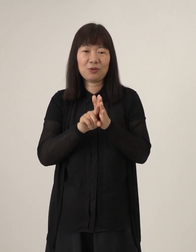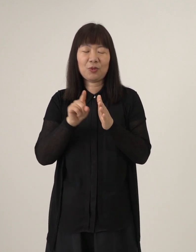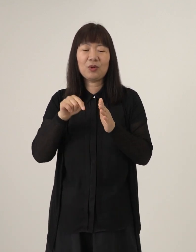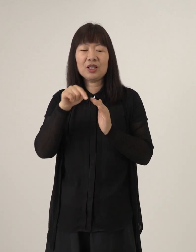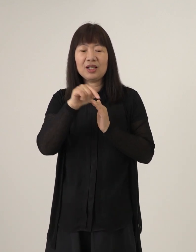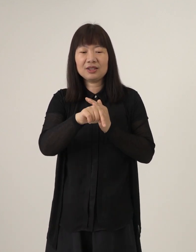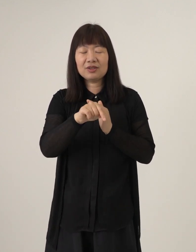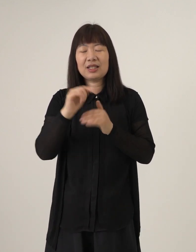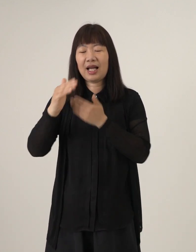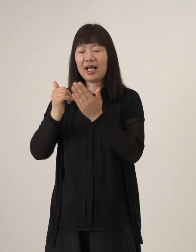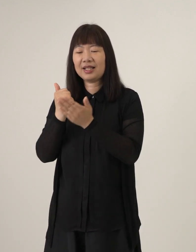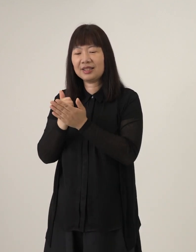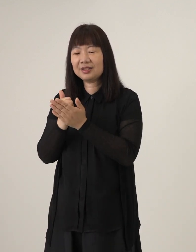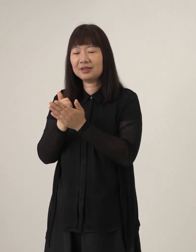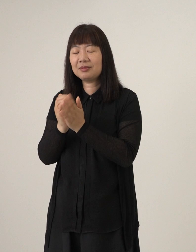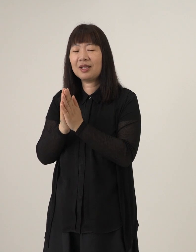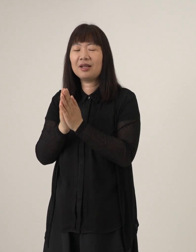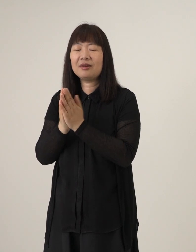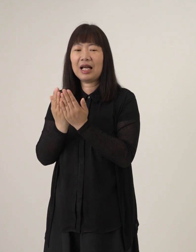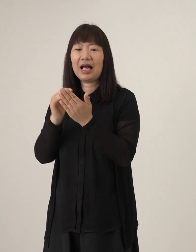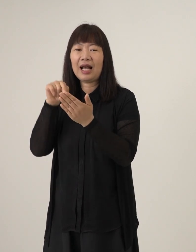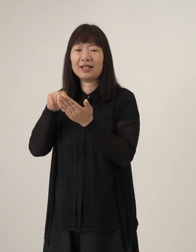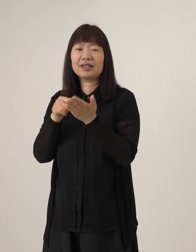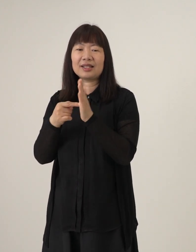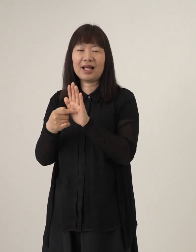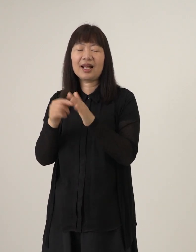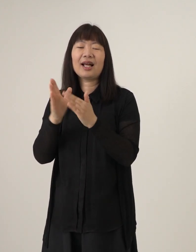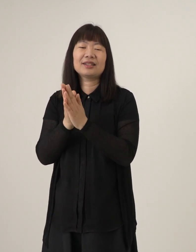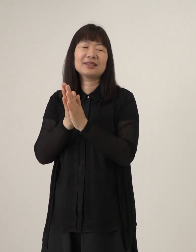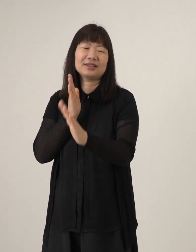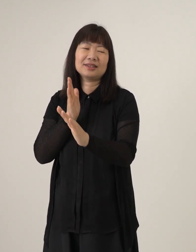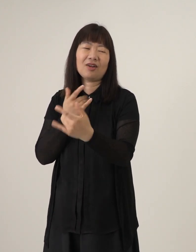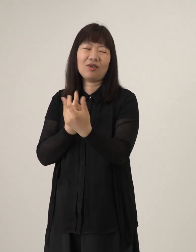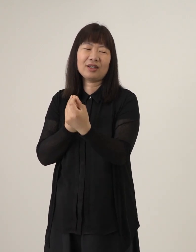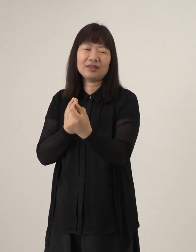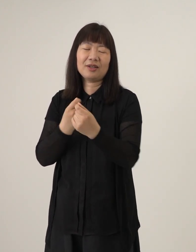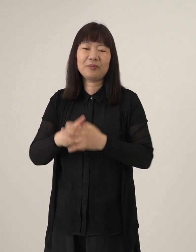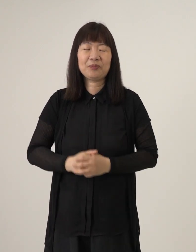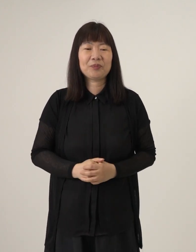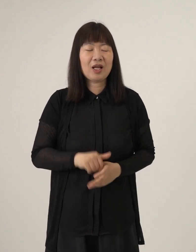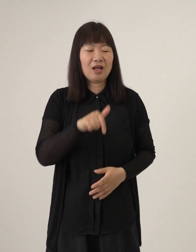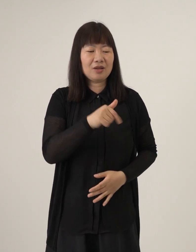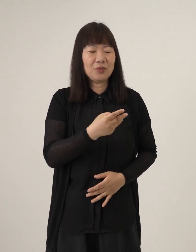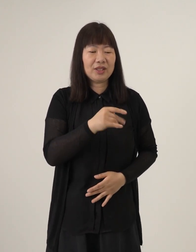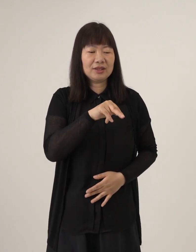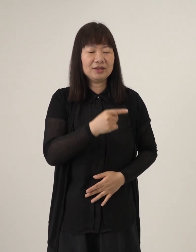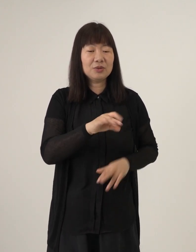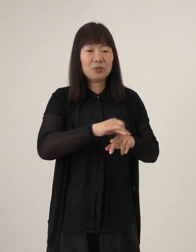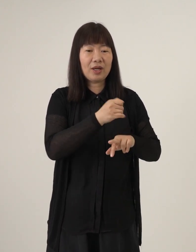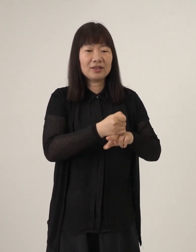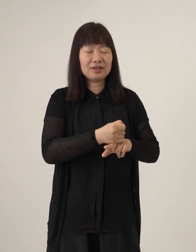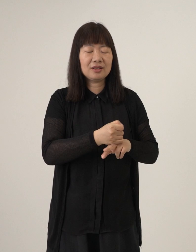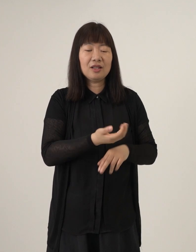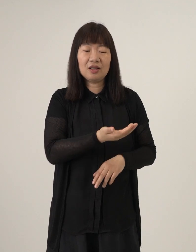자, 고레스 혼자 이방 왕이 자, 너희들 돌아가라. 돌아가서 하나님의 성전을